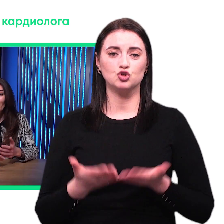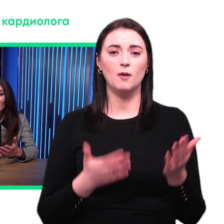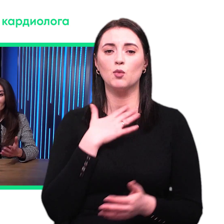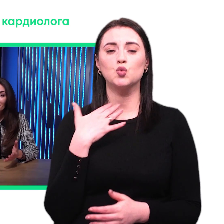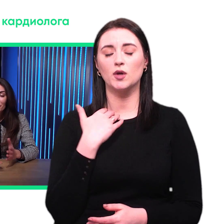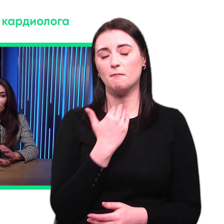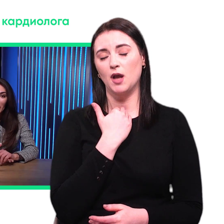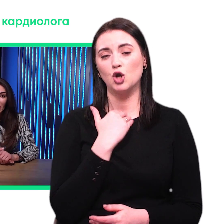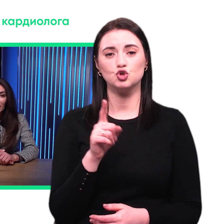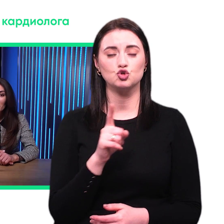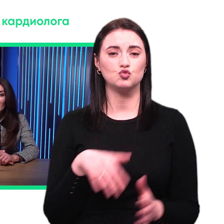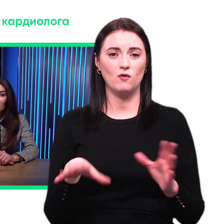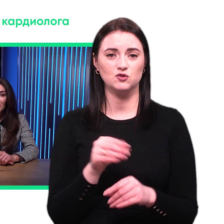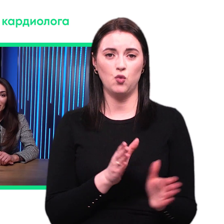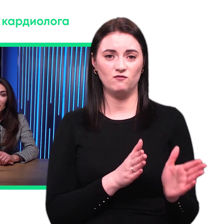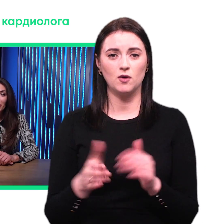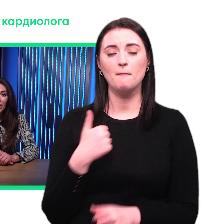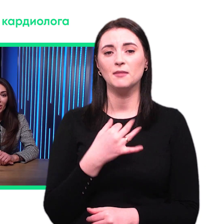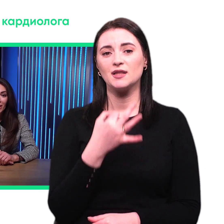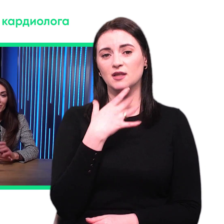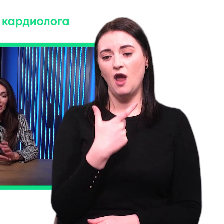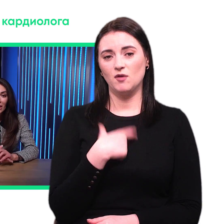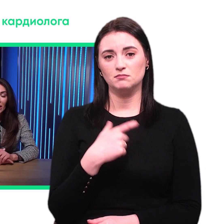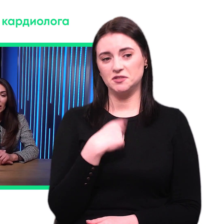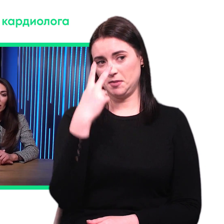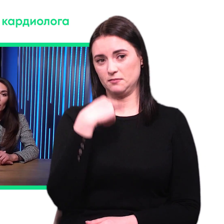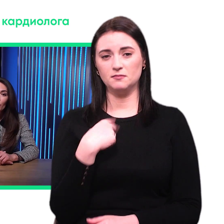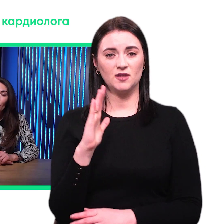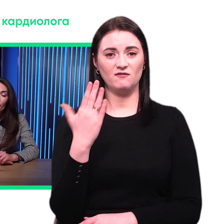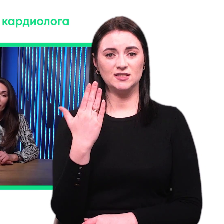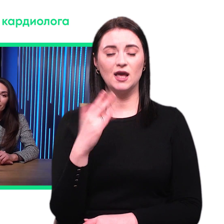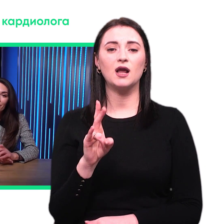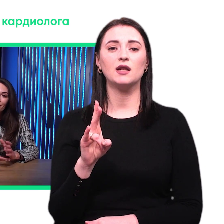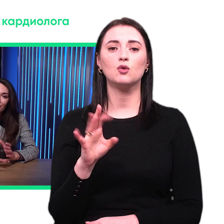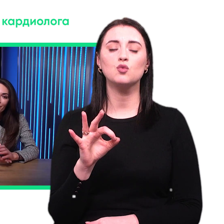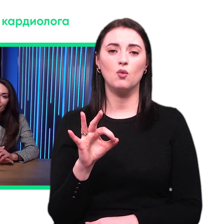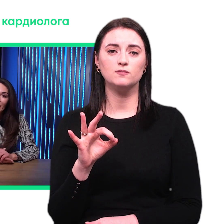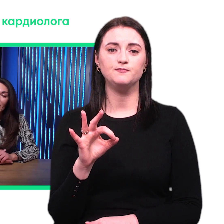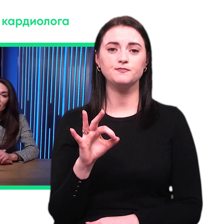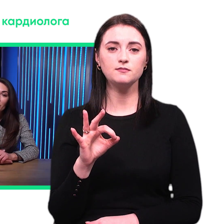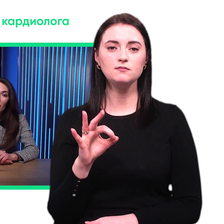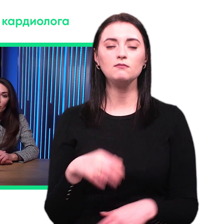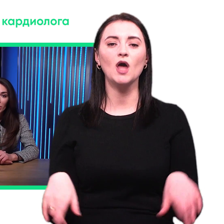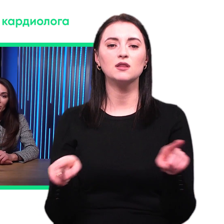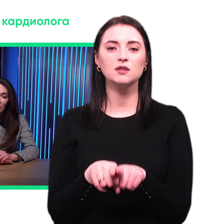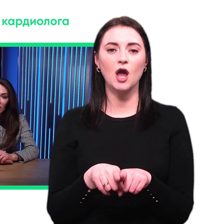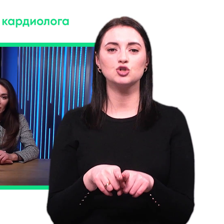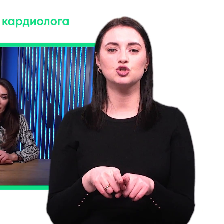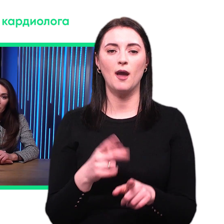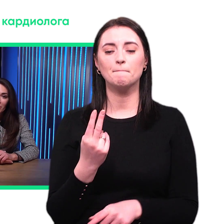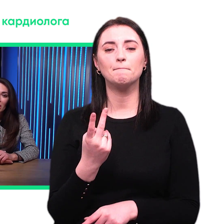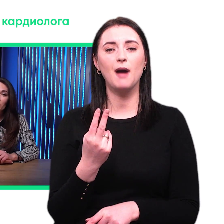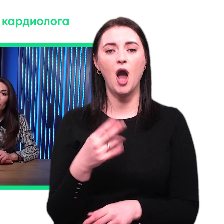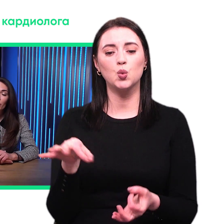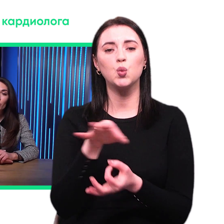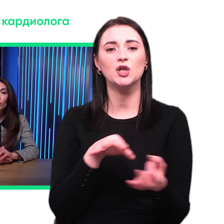что все в порядке, мы нравимся себе в отражении в зеркале, но даже пару лишних